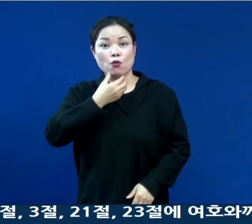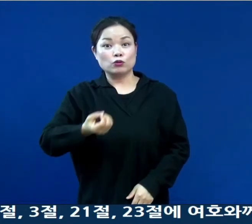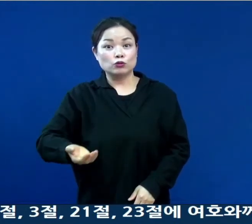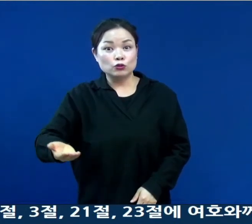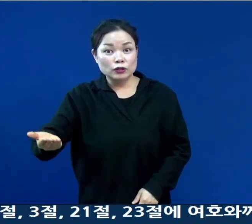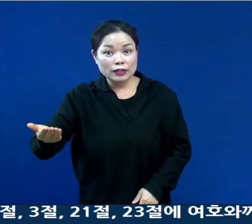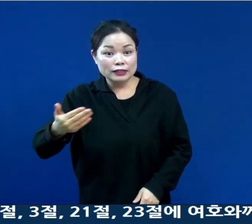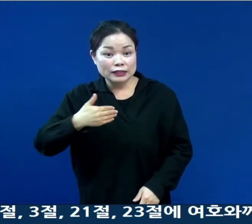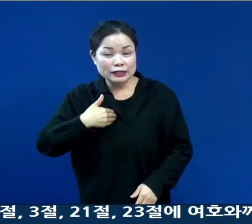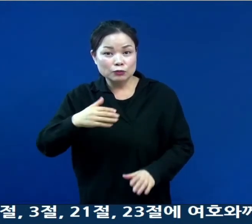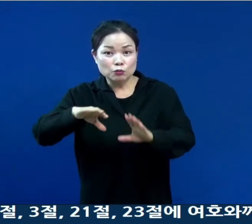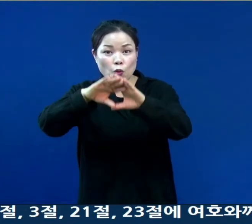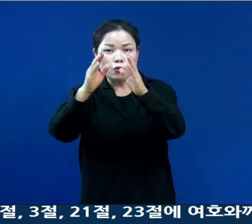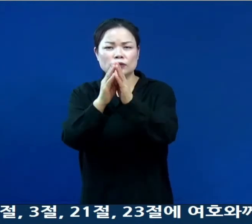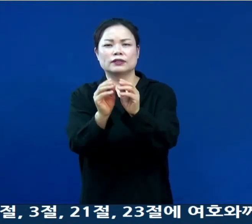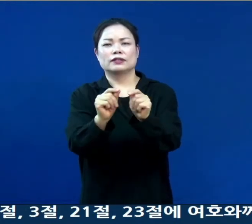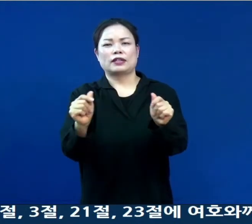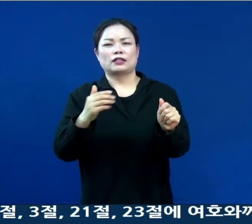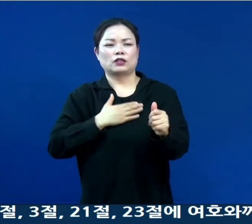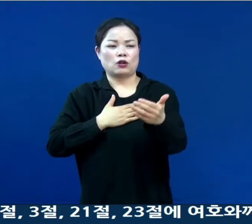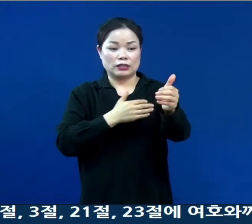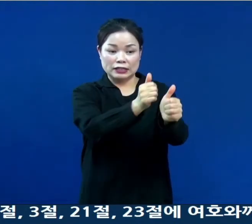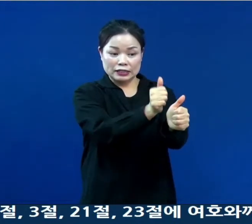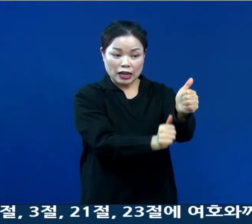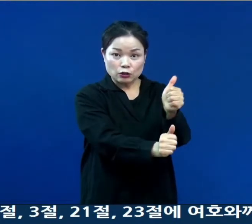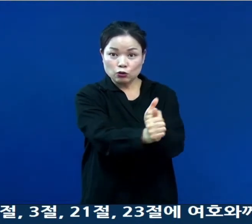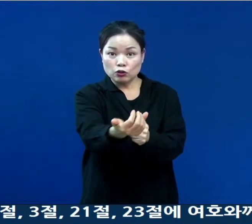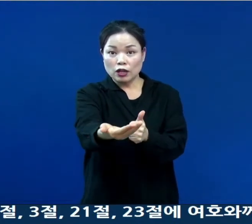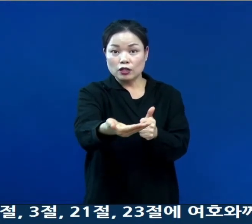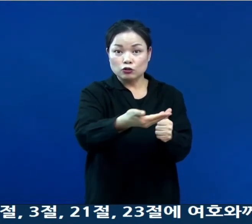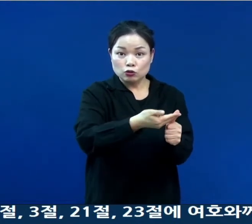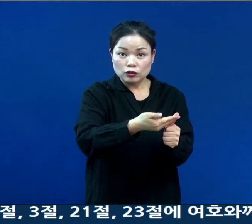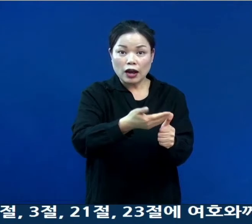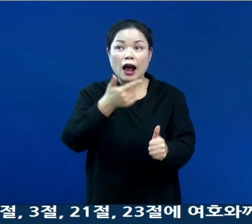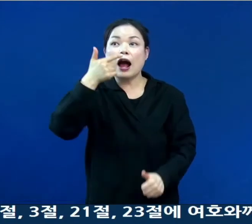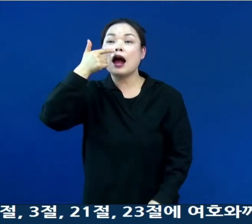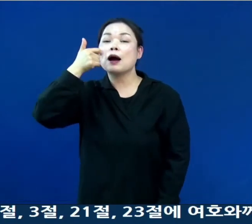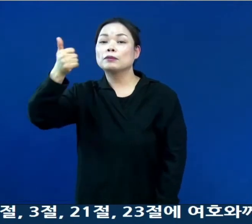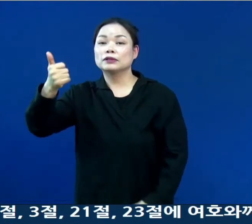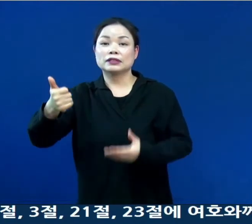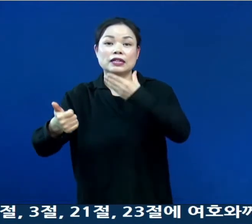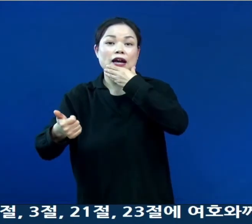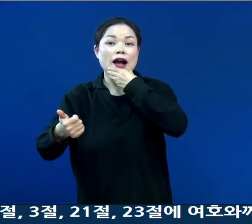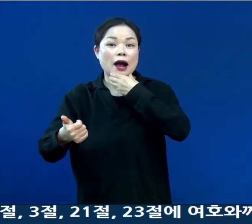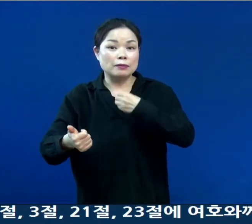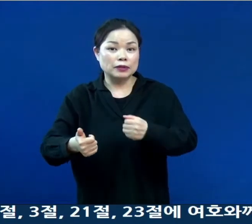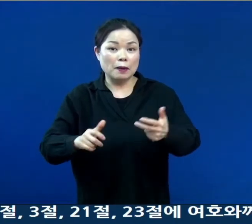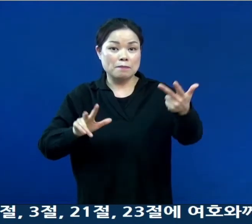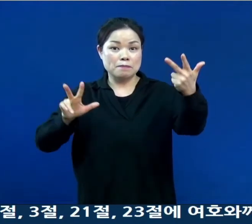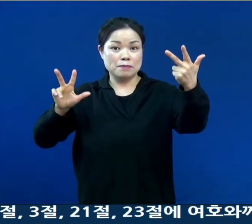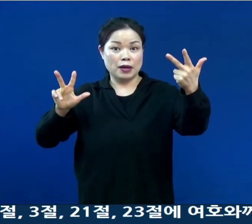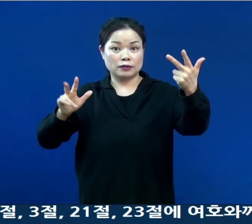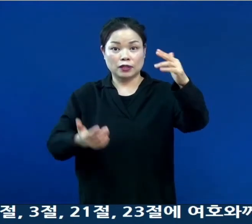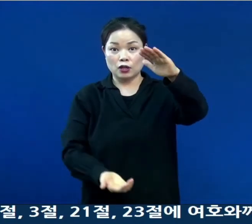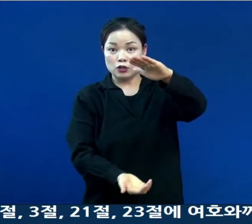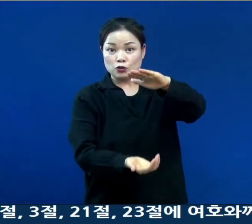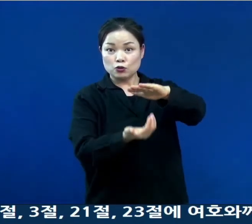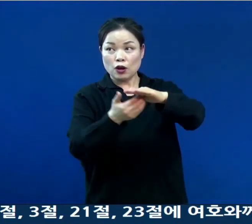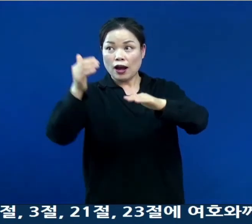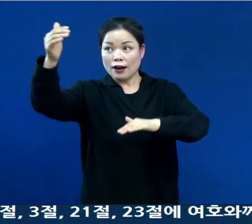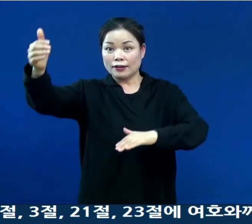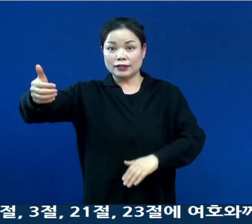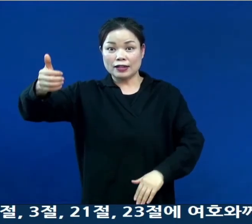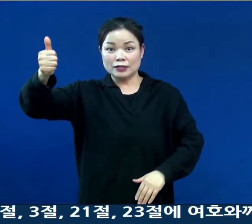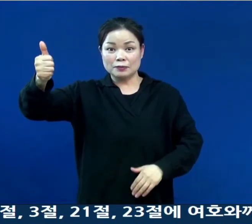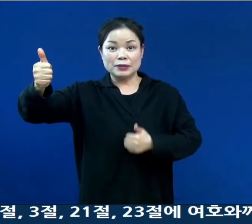주고 내가 이 모든 땅을 너와 내 자손에게 주리라. 내가 내 아버지 아브라함에게 맹세한 것을 이루어.